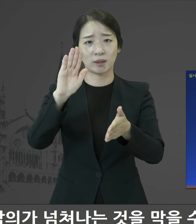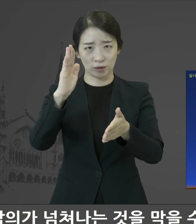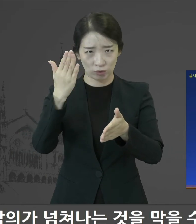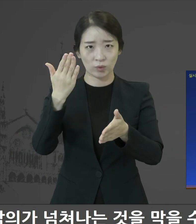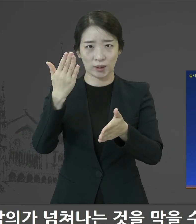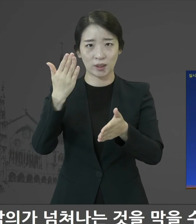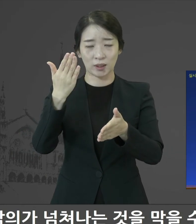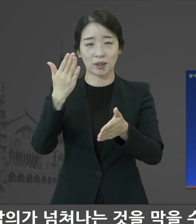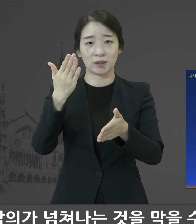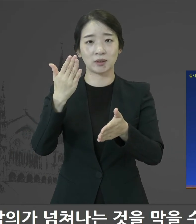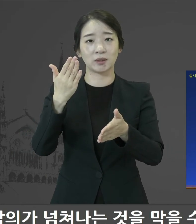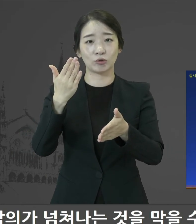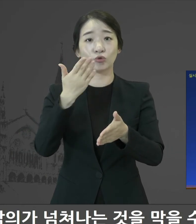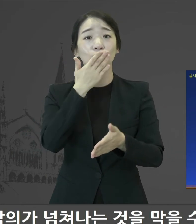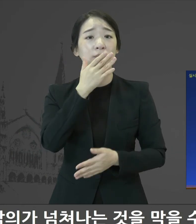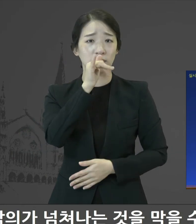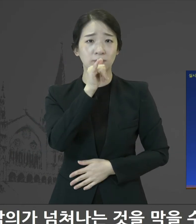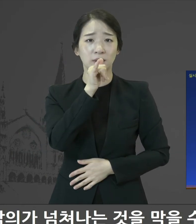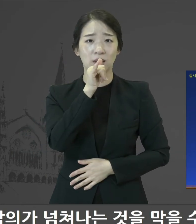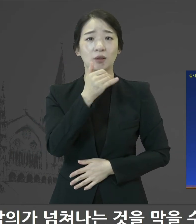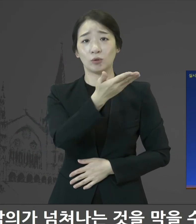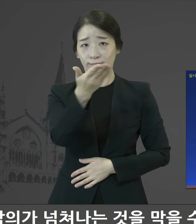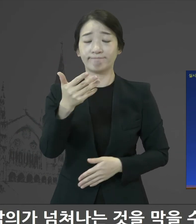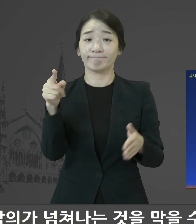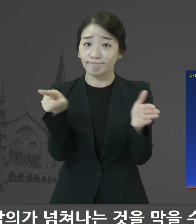성도가 된다는 사실 믿으시기 바랍니다.